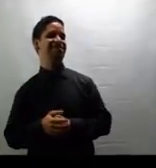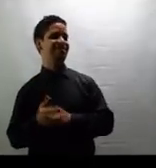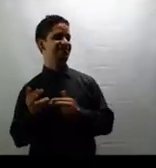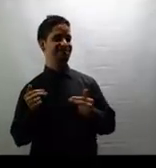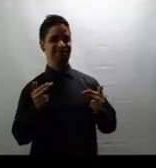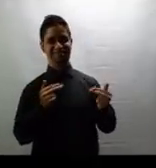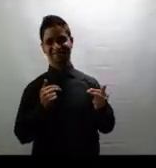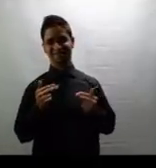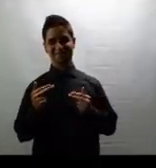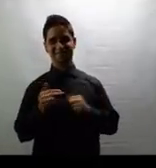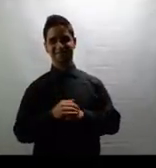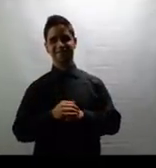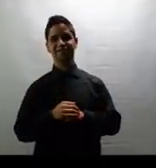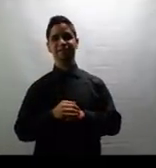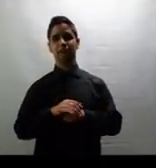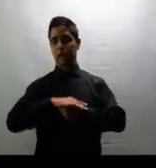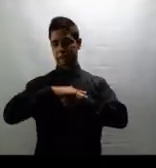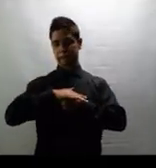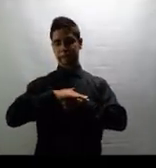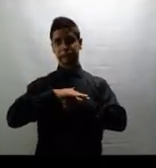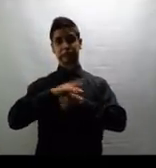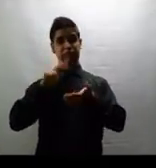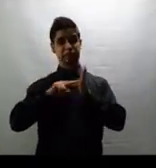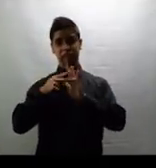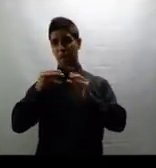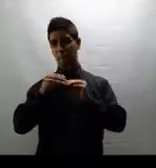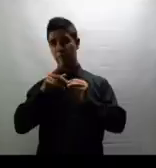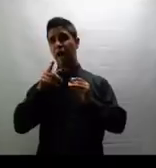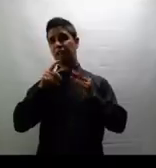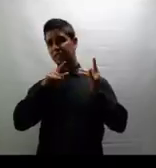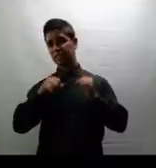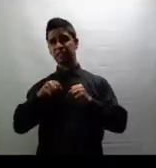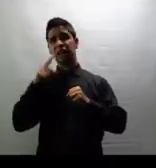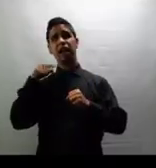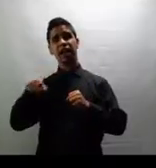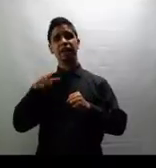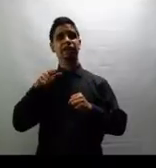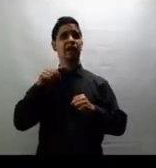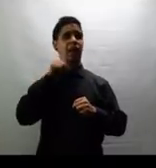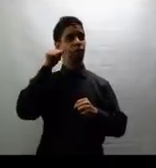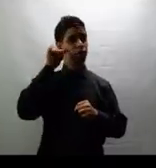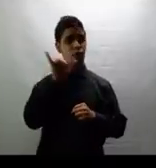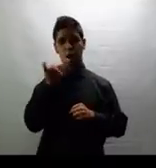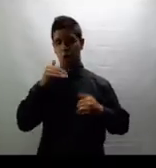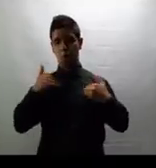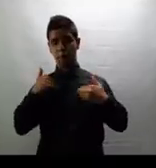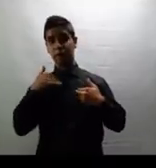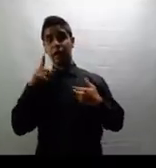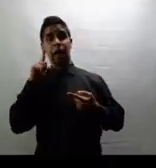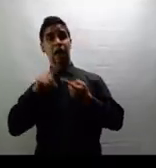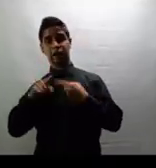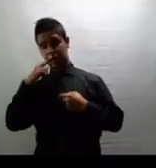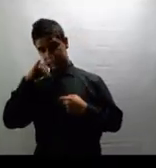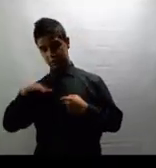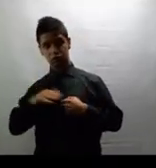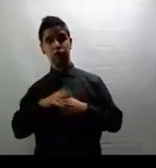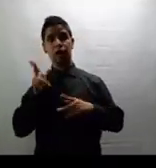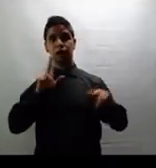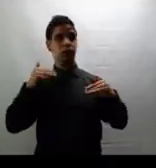o la ansiedad excesiva es una condición cada vez más frecuente en adultos jóvenes e incluso niños sí